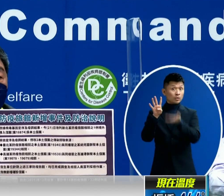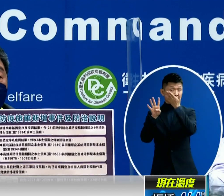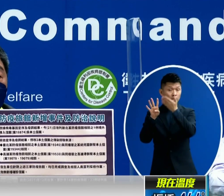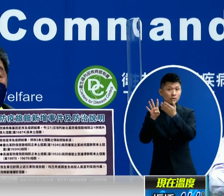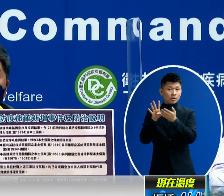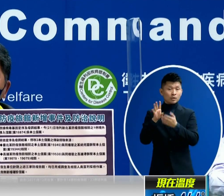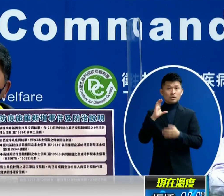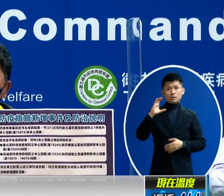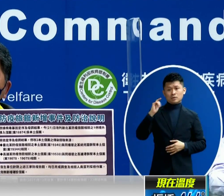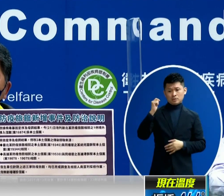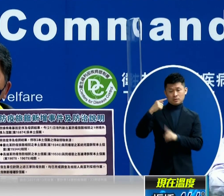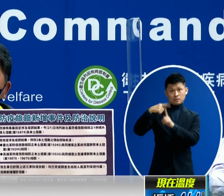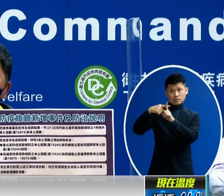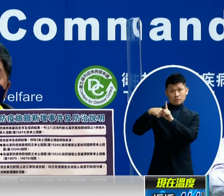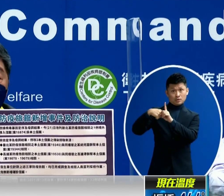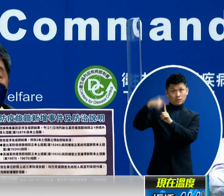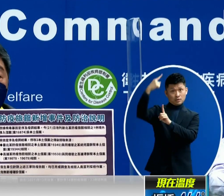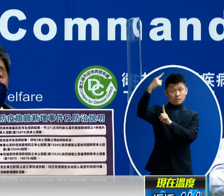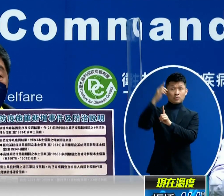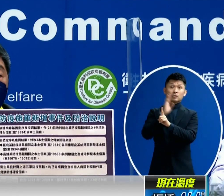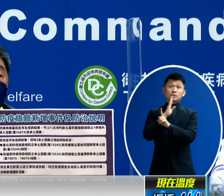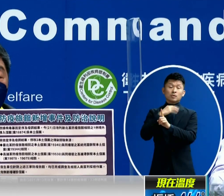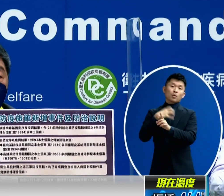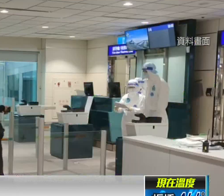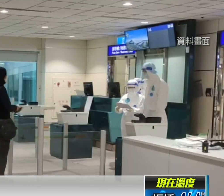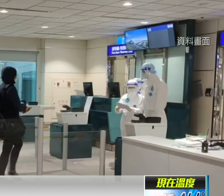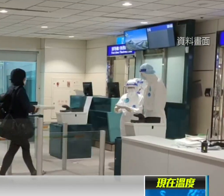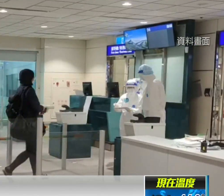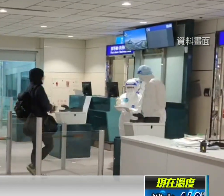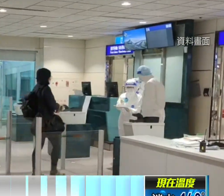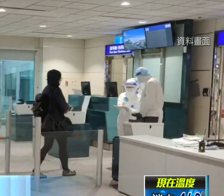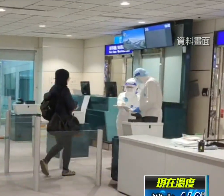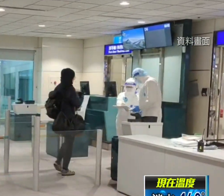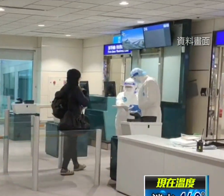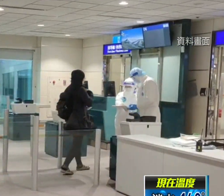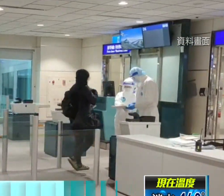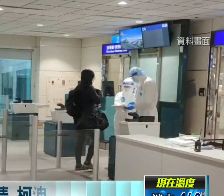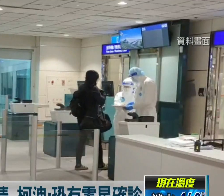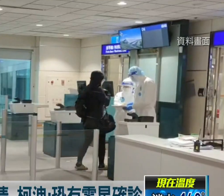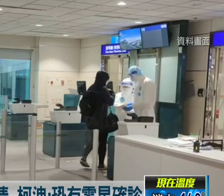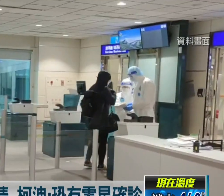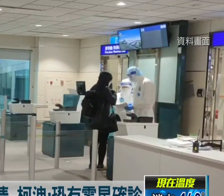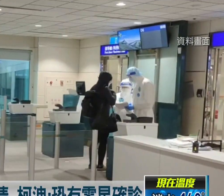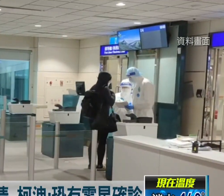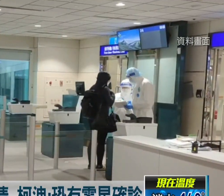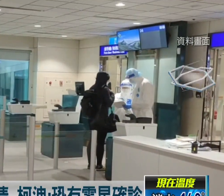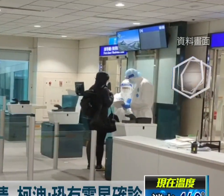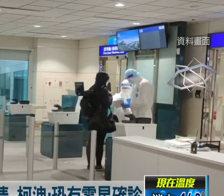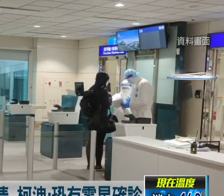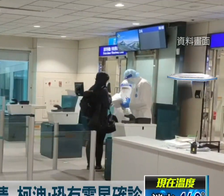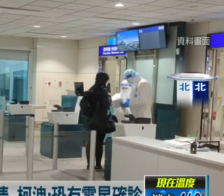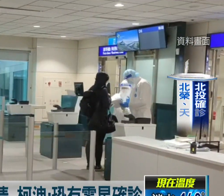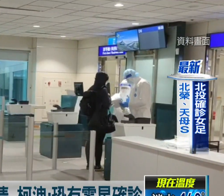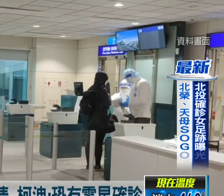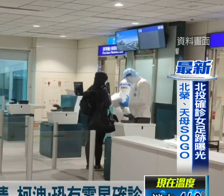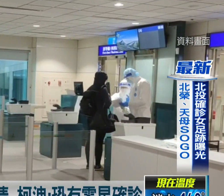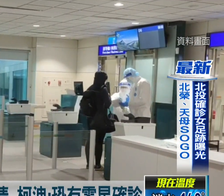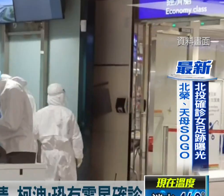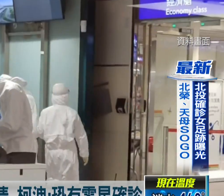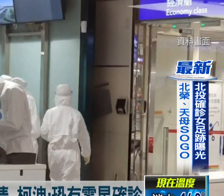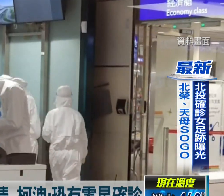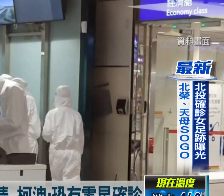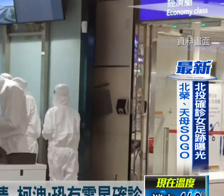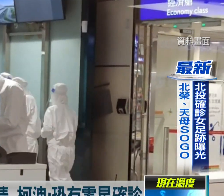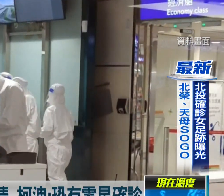上 CDC 也相对的高，风险相对的少。 同样强调科学证据，不过柯文哲认为前10天虽能拦下超